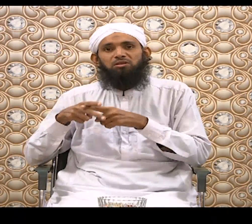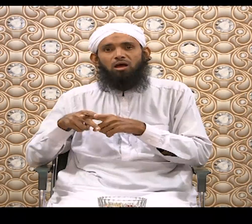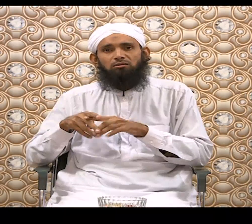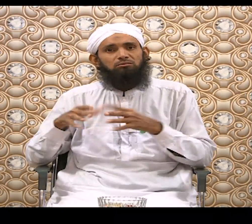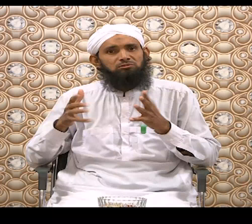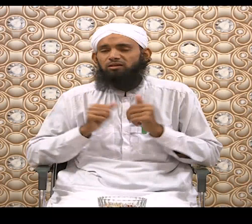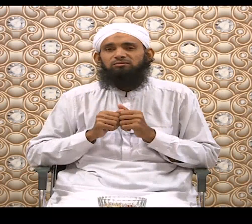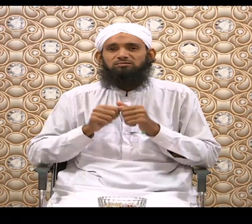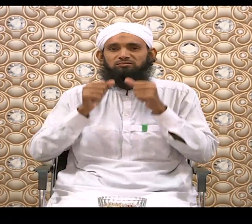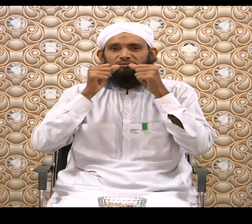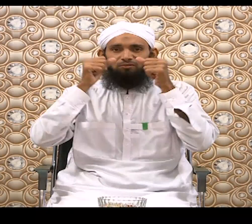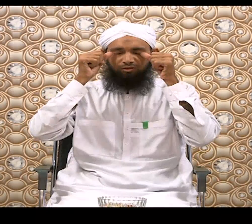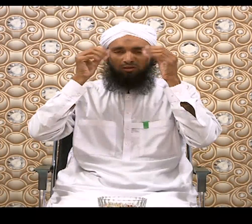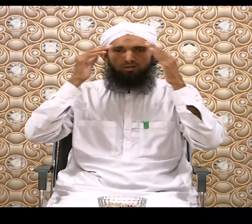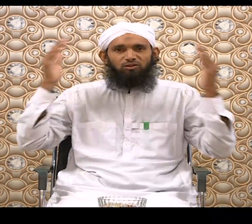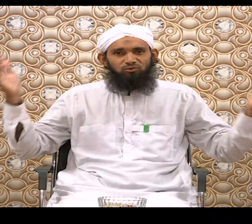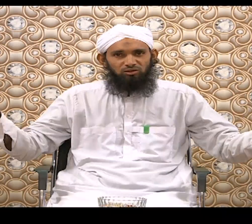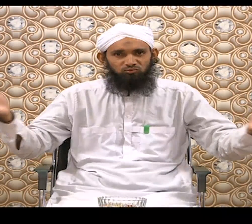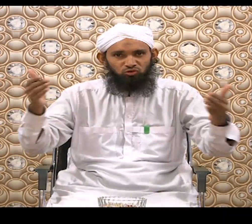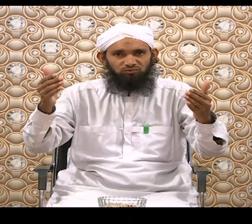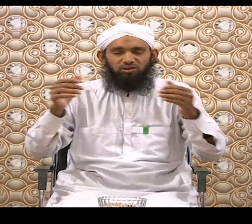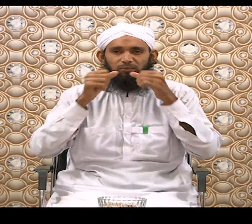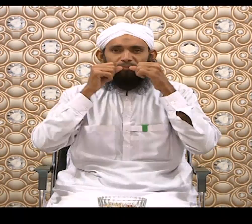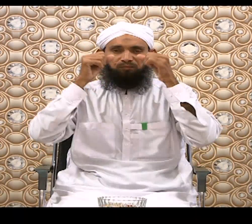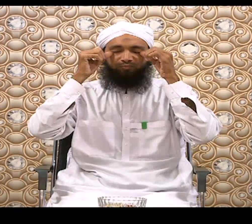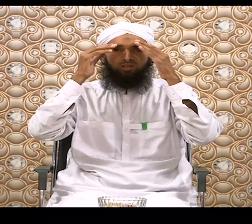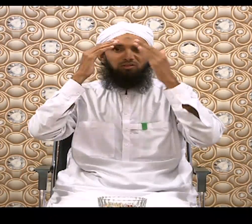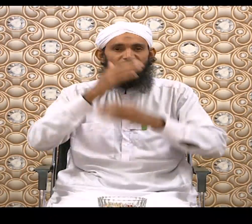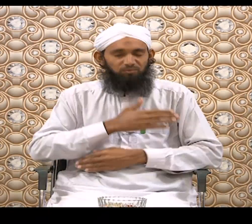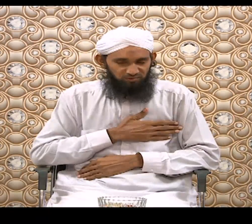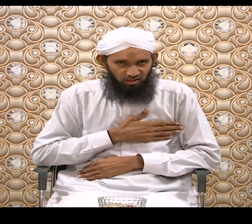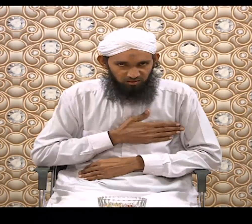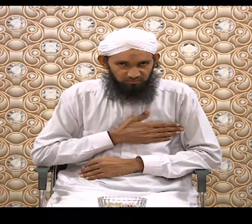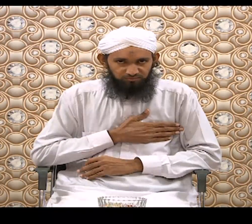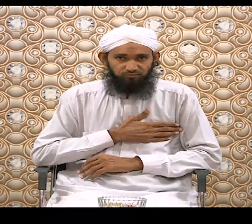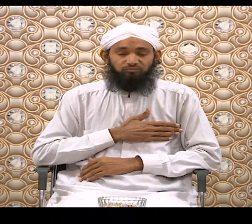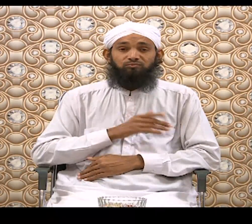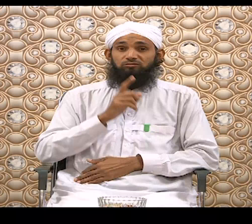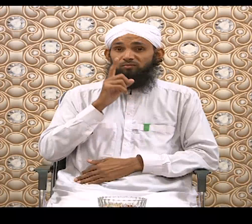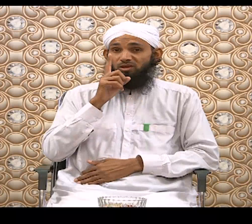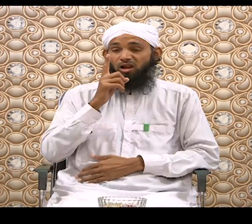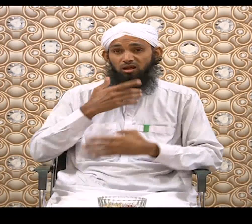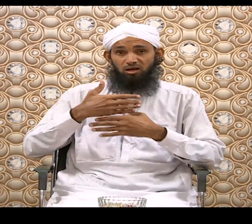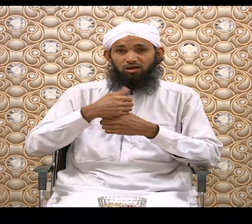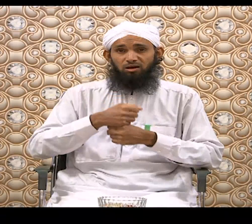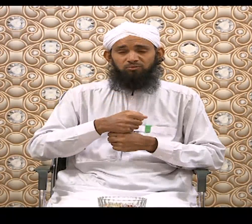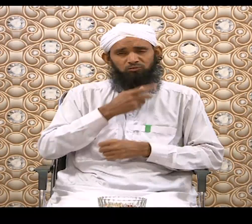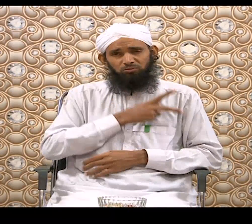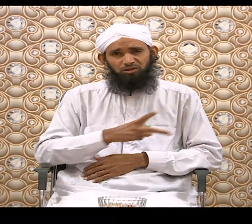ہوگی صلو علی الحبیب صل اللہ علی محمد صل اللہ علیہ وسلم اللہ پاک ہمیں اپنے بڑوں کا